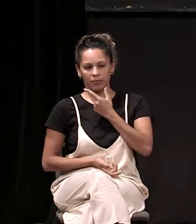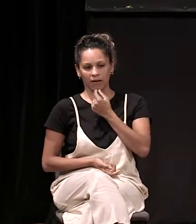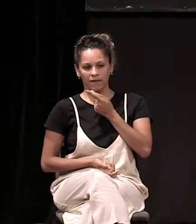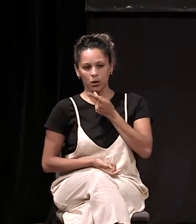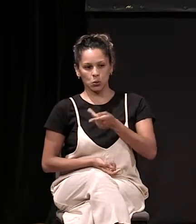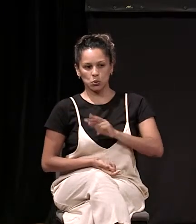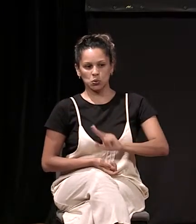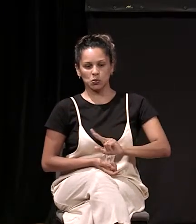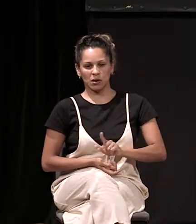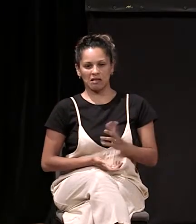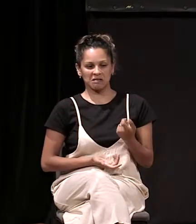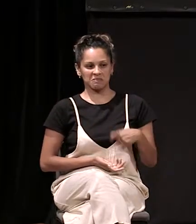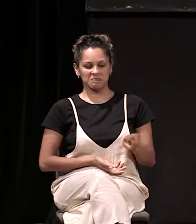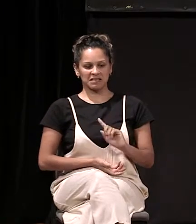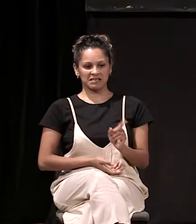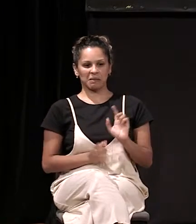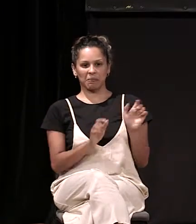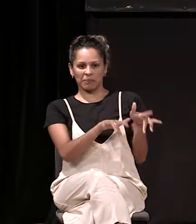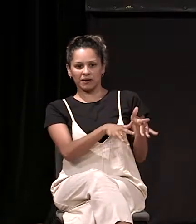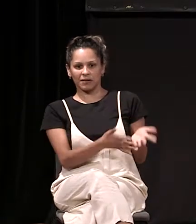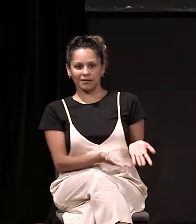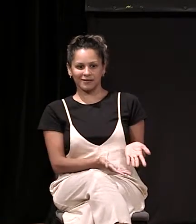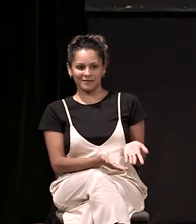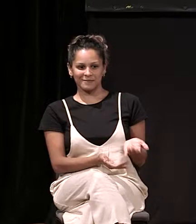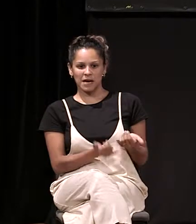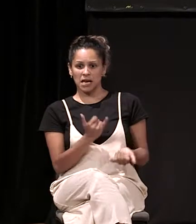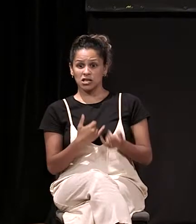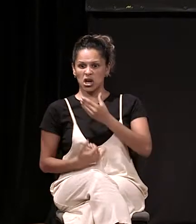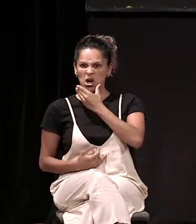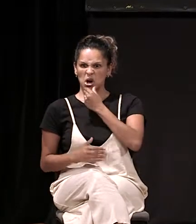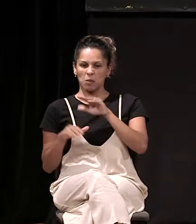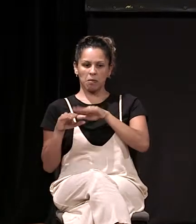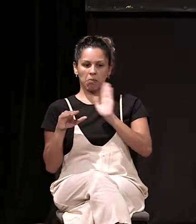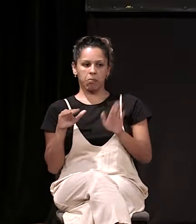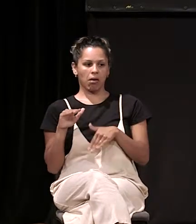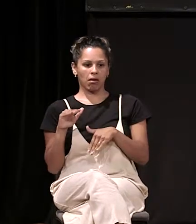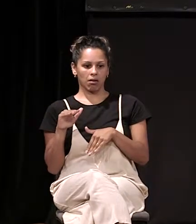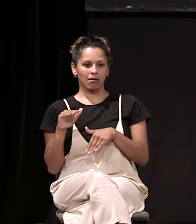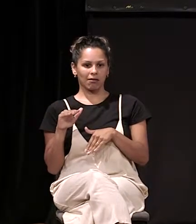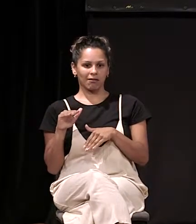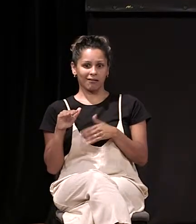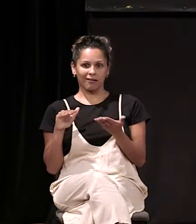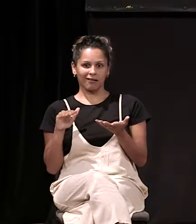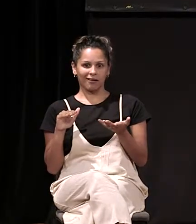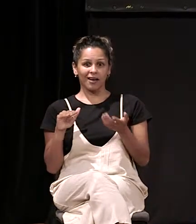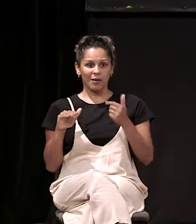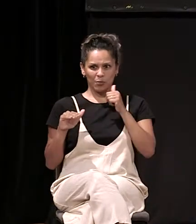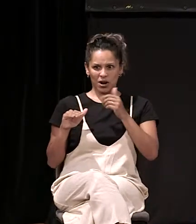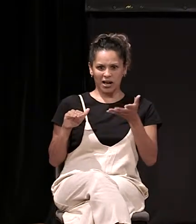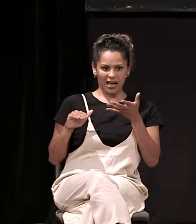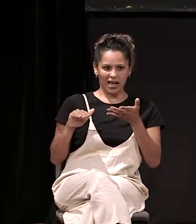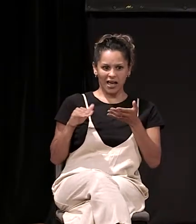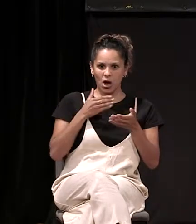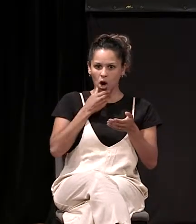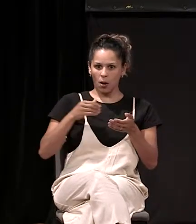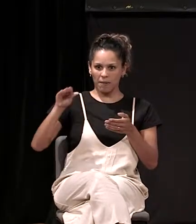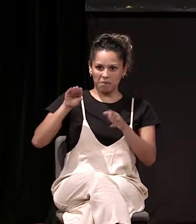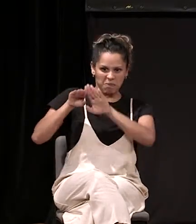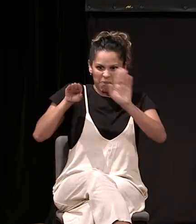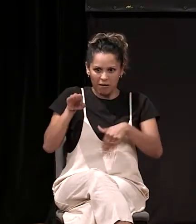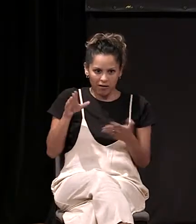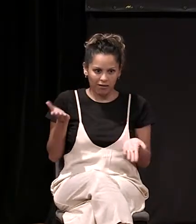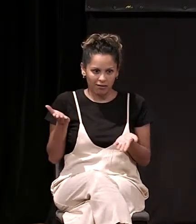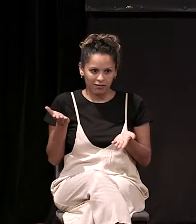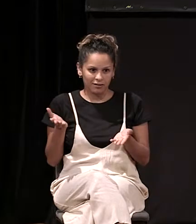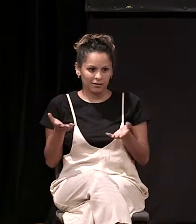a maneira como estão fazendo é como se quisesse diminuir o homem, porque eles não entendem que o feminismo é pela igualdade de